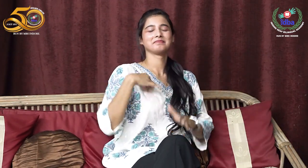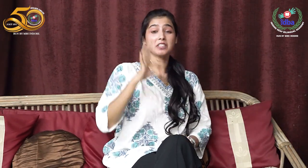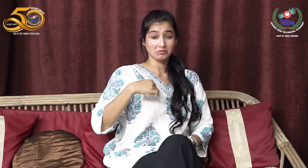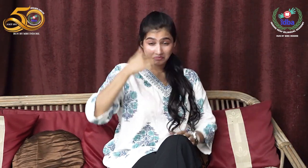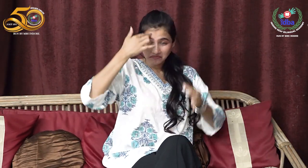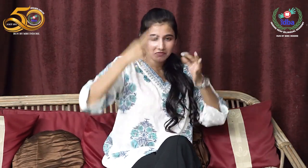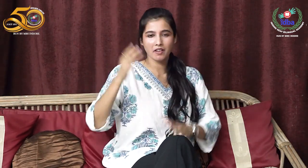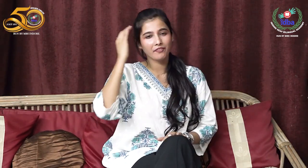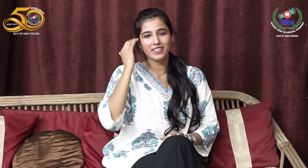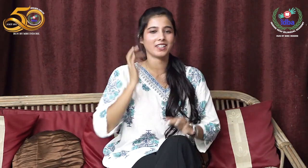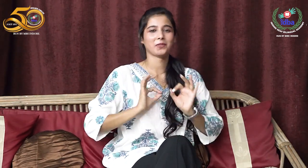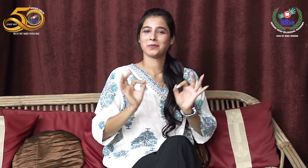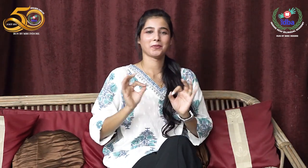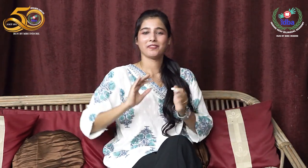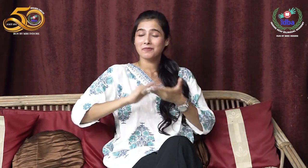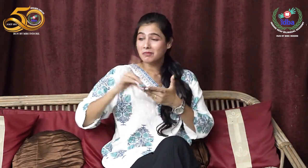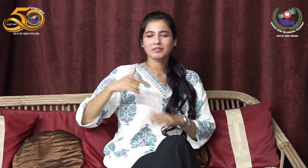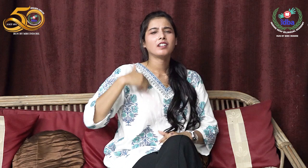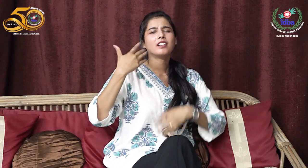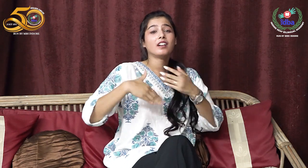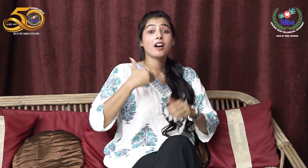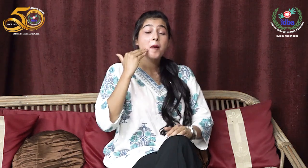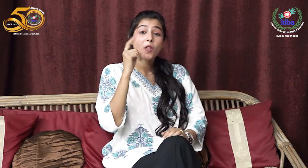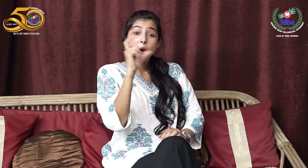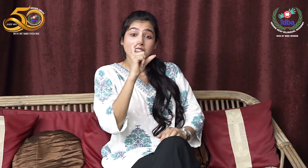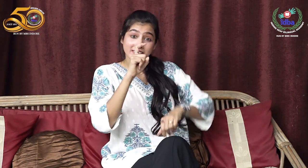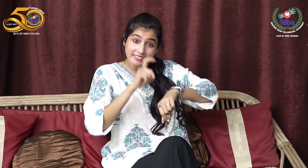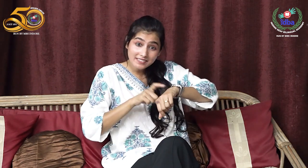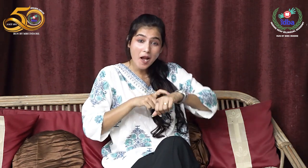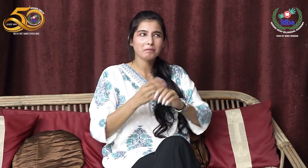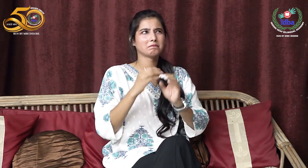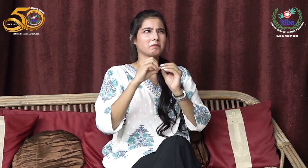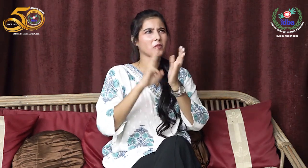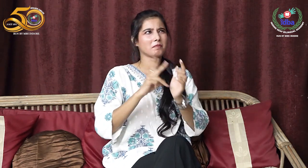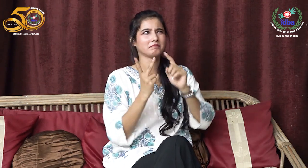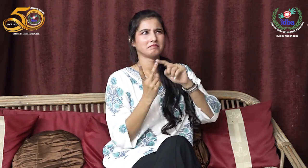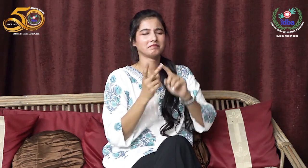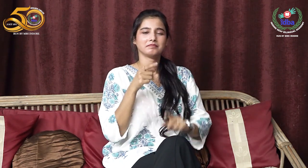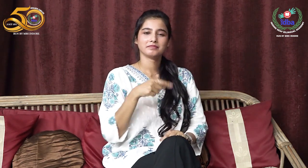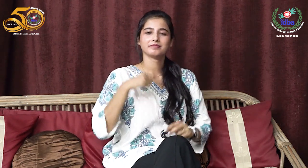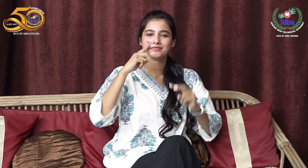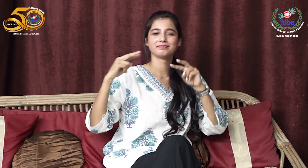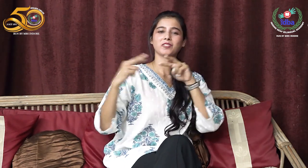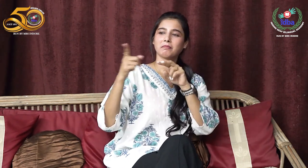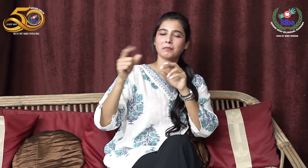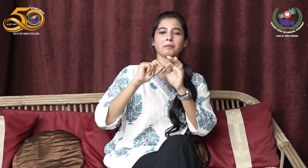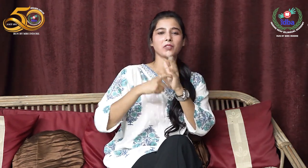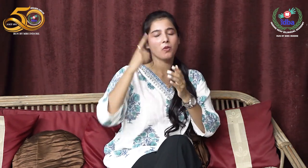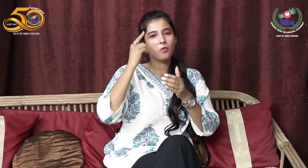जो बिहार का जो ग्रुप था अलग ही, जो डेफ लोग का ग्रुप था, मैंने इतना सोचा नहीं था शादी के बारे में। जब मैं कॉलेज में थी, बीकॉम कर रही